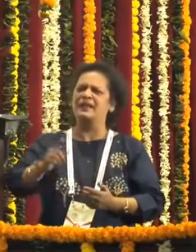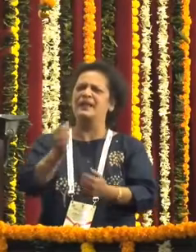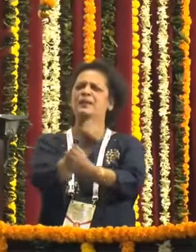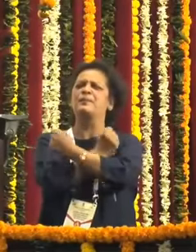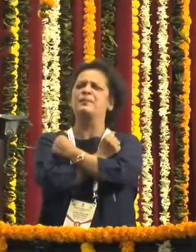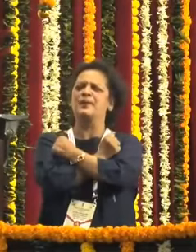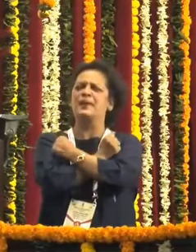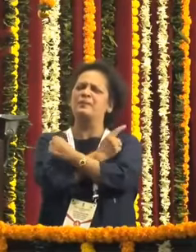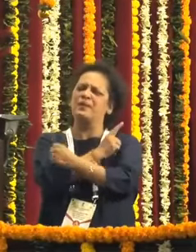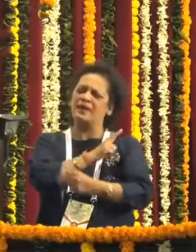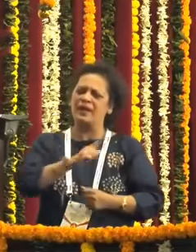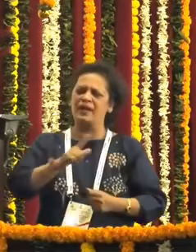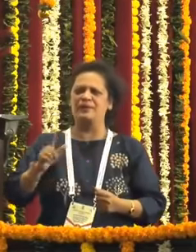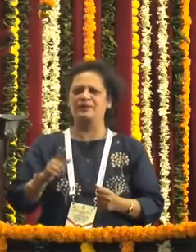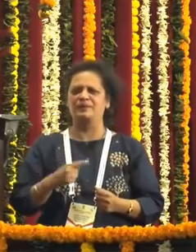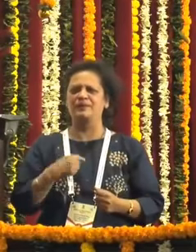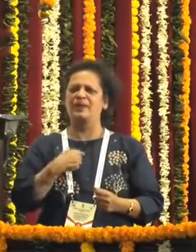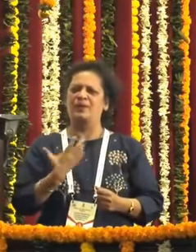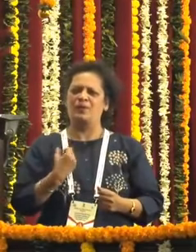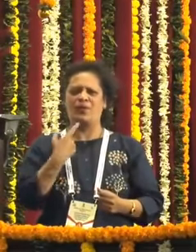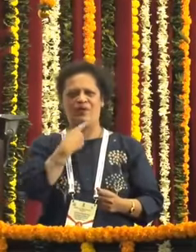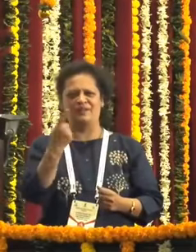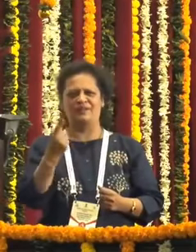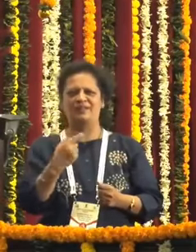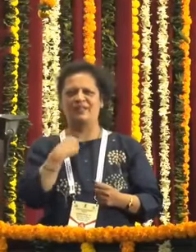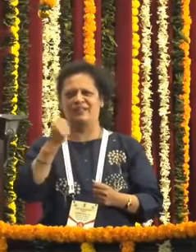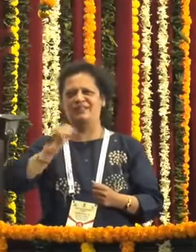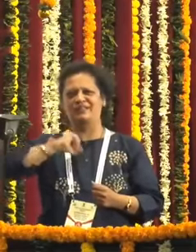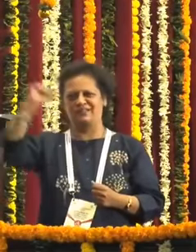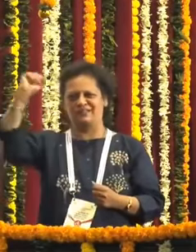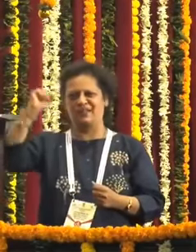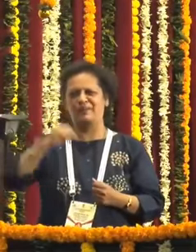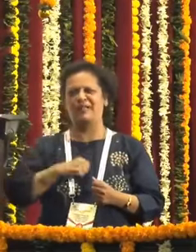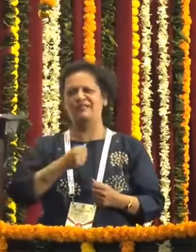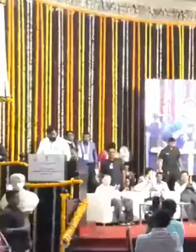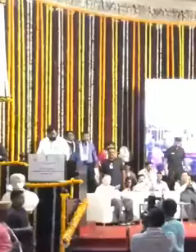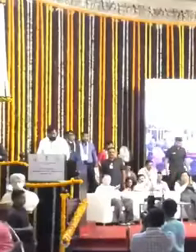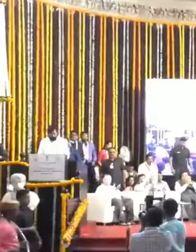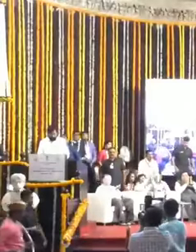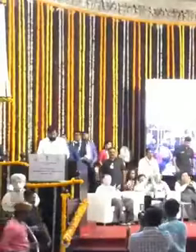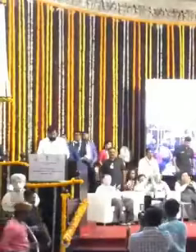द्या एवढी अपेक्षा व्यक्त करतो. धन्यवाद. जय हिंद, जय महाराष्ट्र.